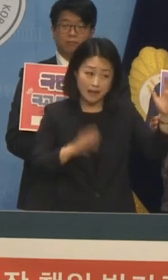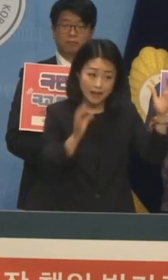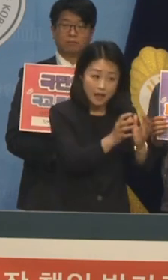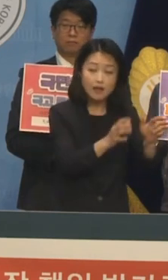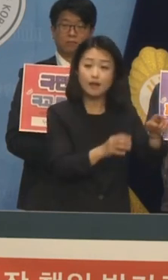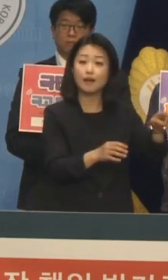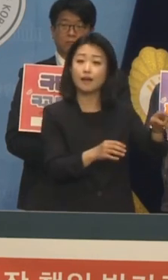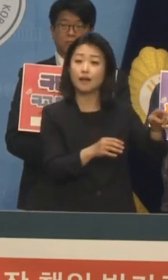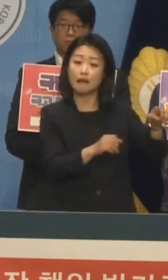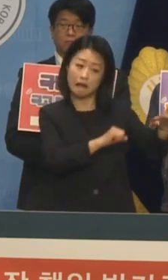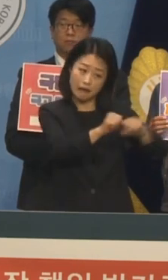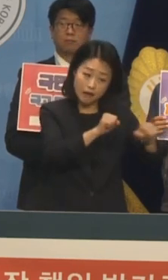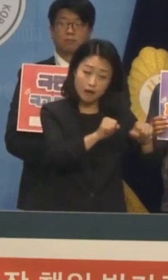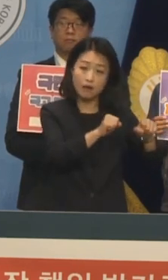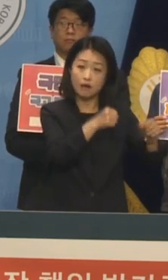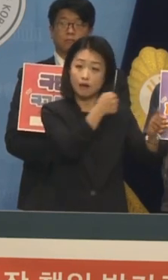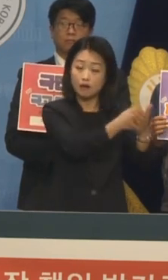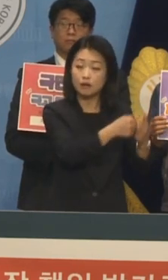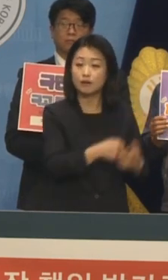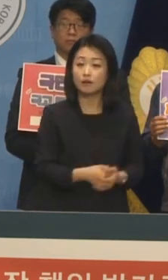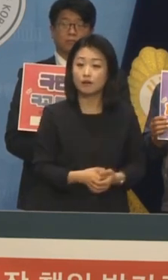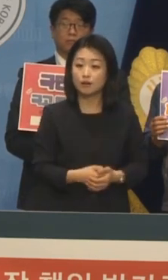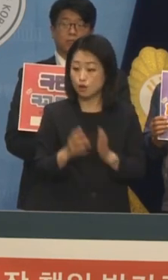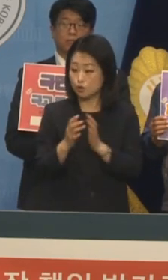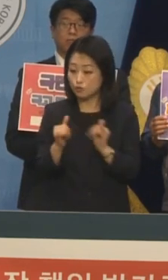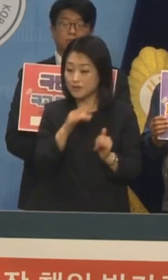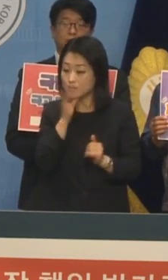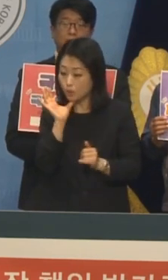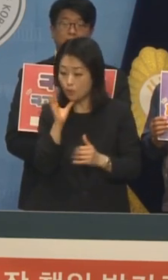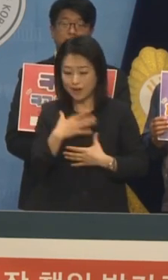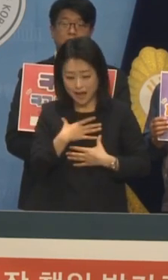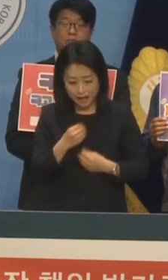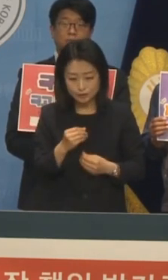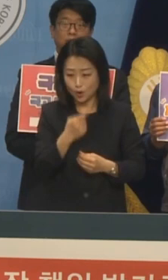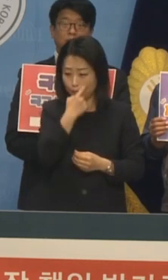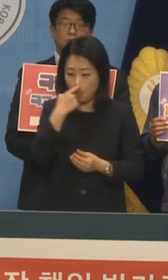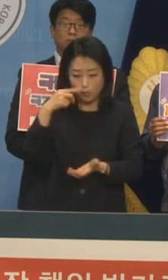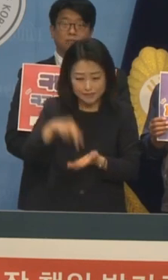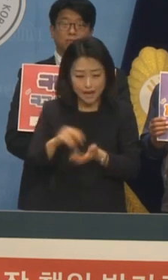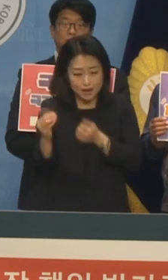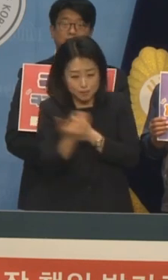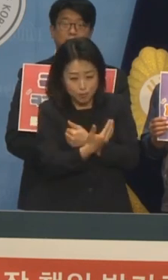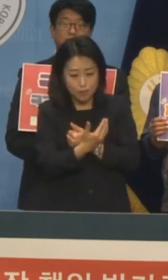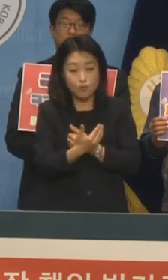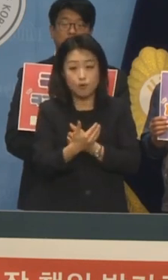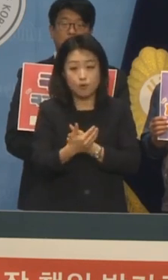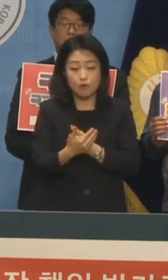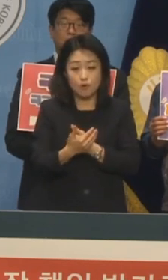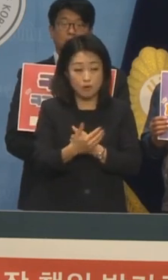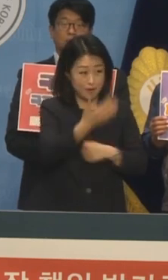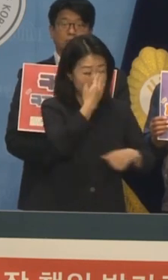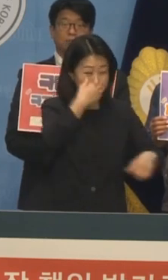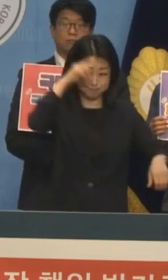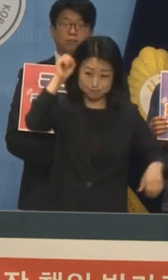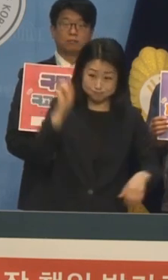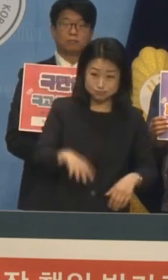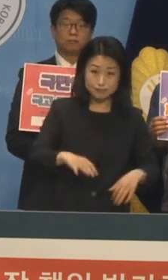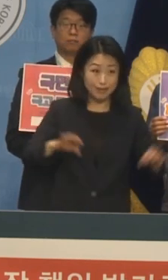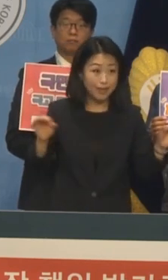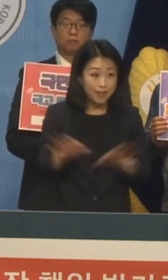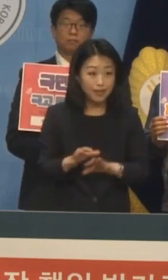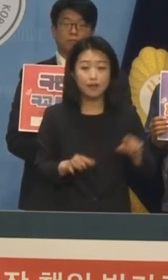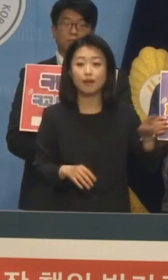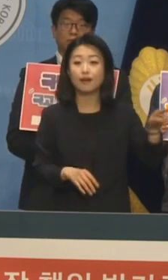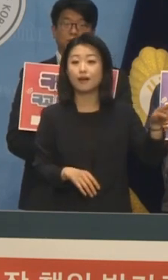일심단결하여 일사천리로 진행하더니 국민 노후를 안정적으로 보장하기 위한 협의의 장은 어떻게 이렇게 함부로 마음대로